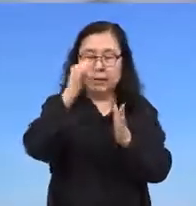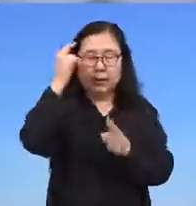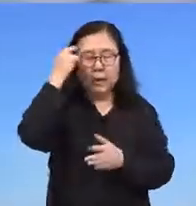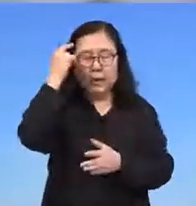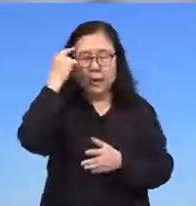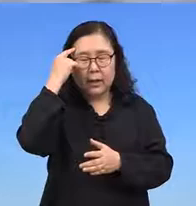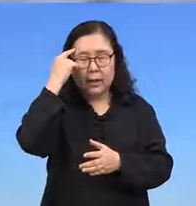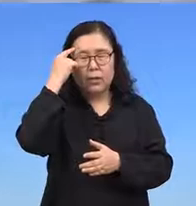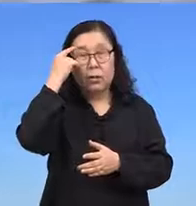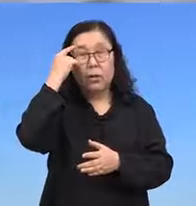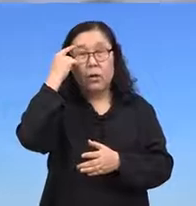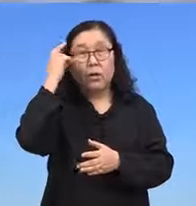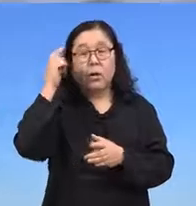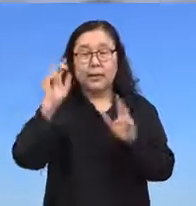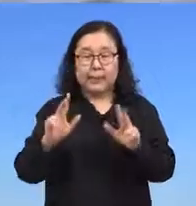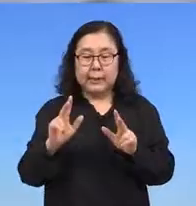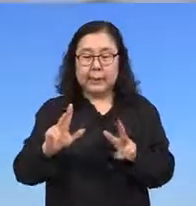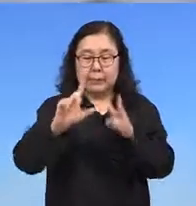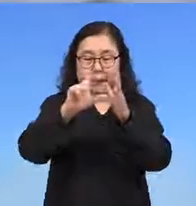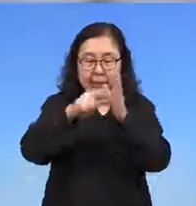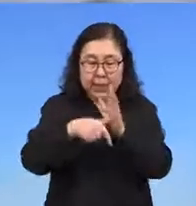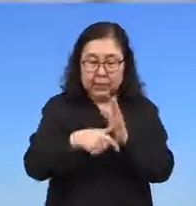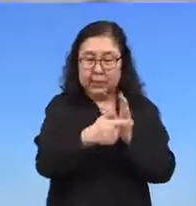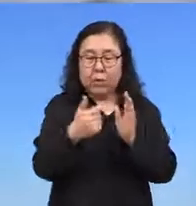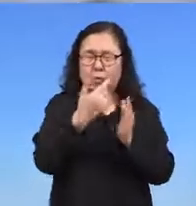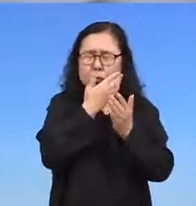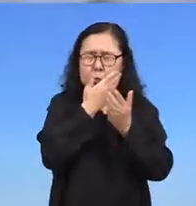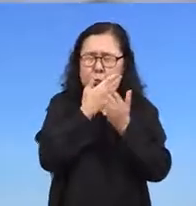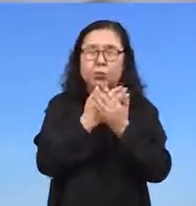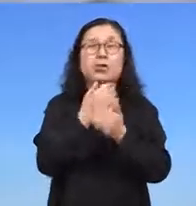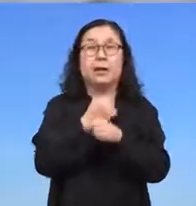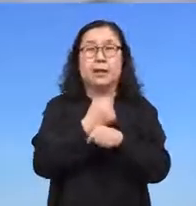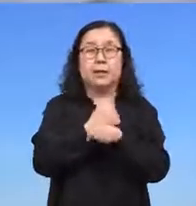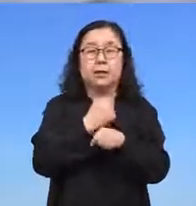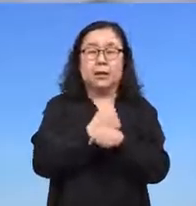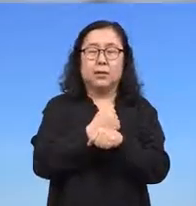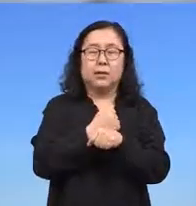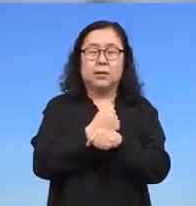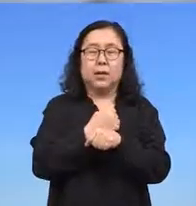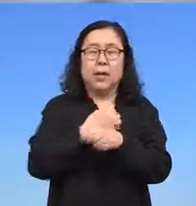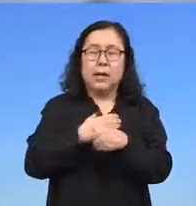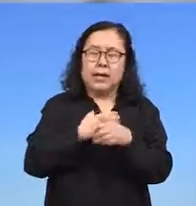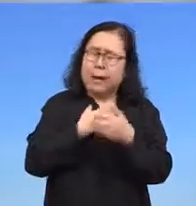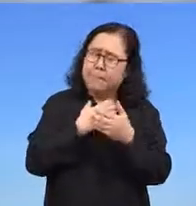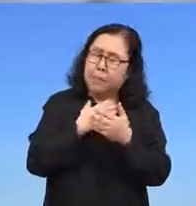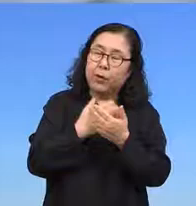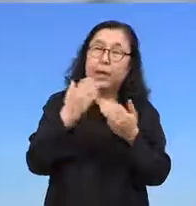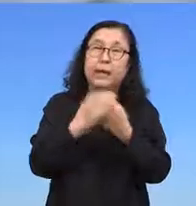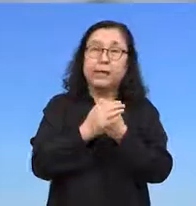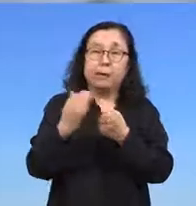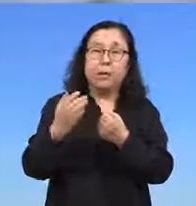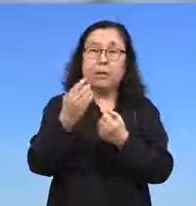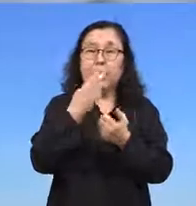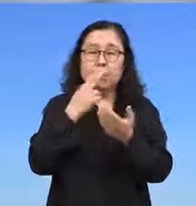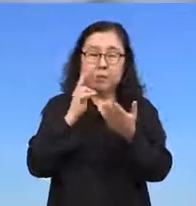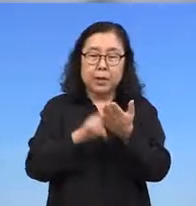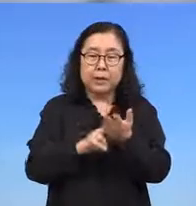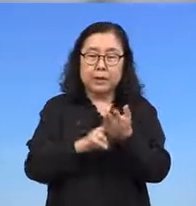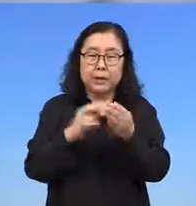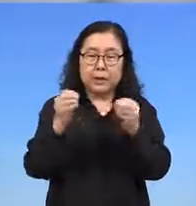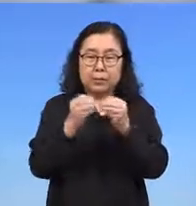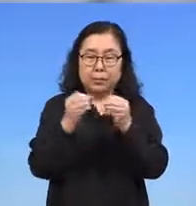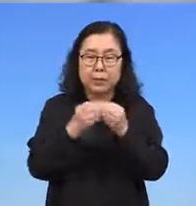순간, 오늘 이 시간이 이 아이들과 너무나 소중하다는 걸 제가 벅찬 마음을 겪었기 때문에 이런 편지를